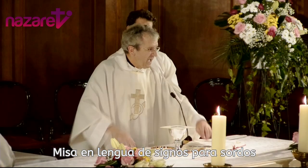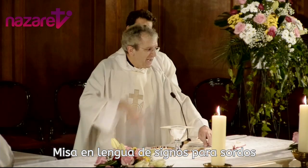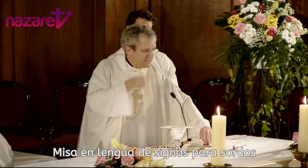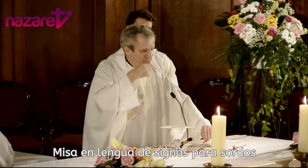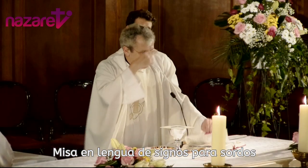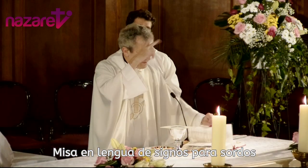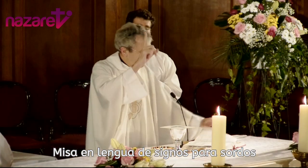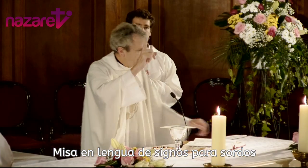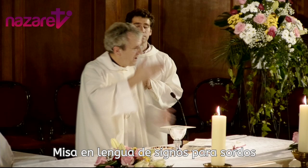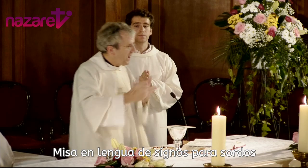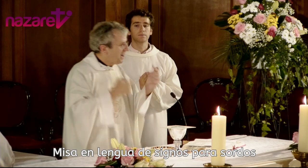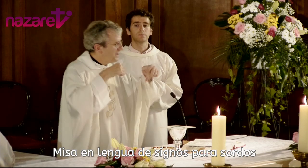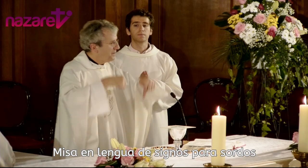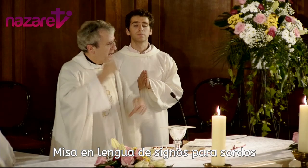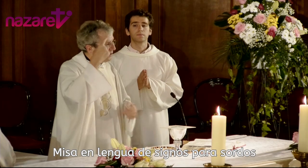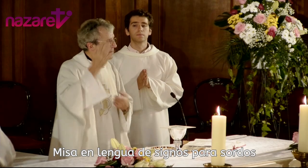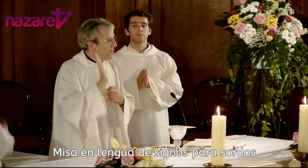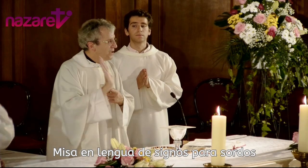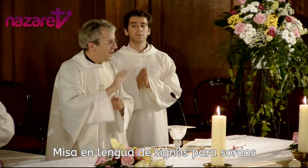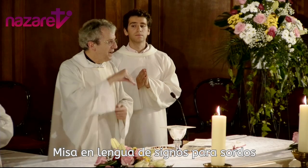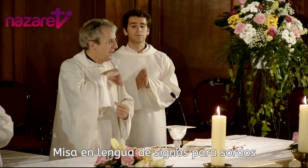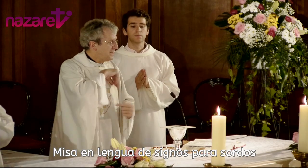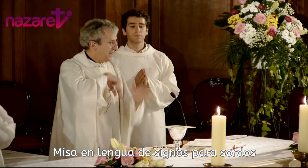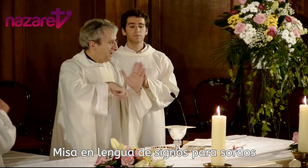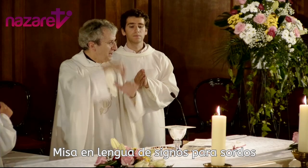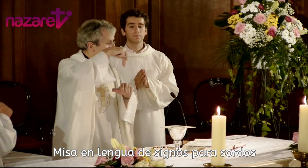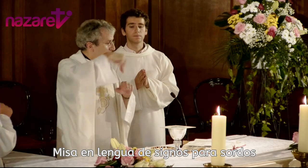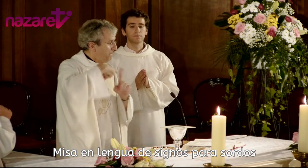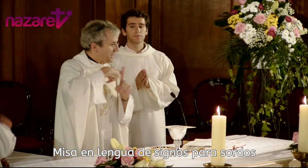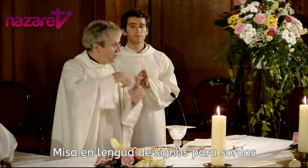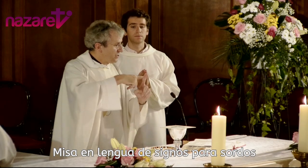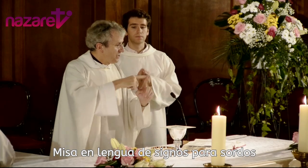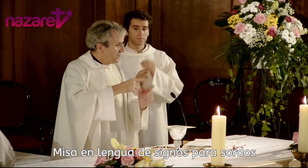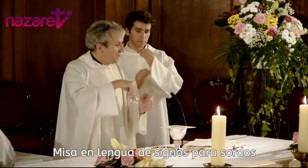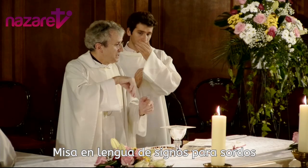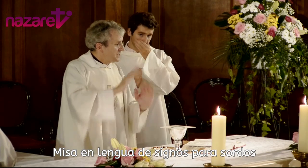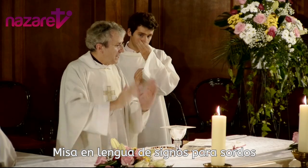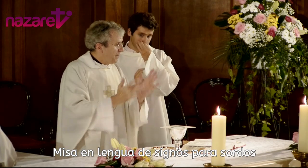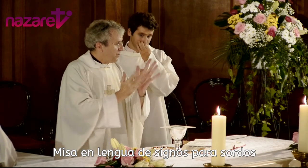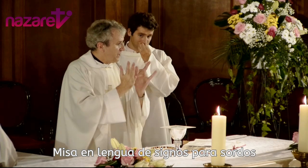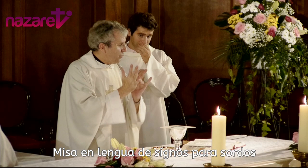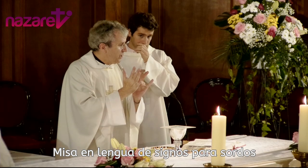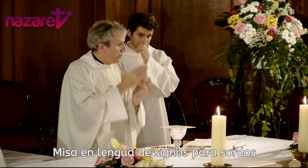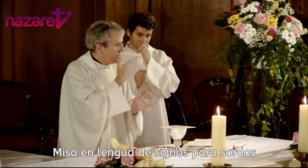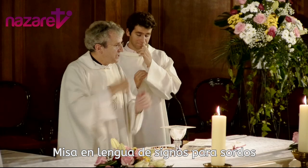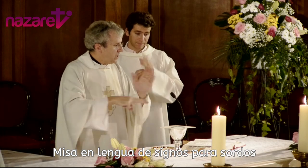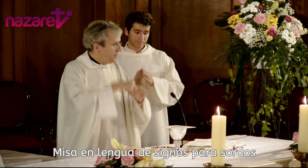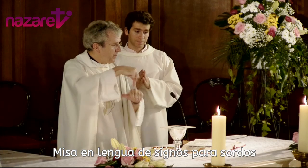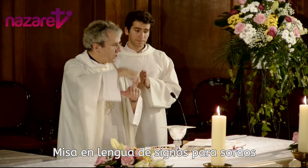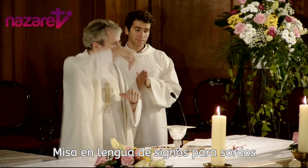Así pues, Padre, al celebrar ahora el memorial de la pasión salvadora de tu Hijo, de su admirable resurrección